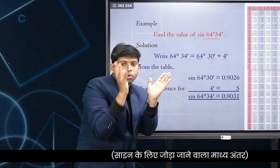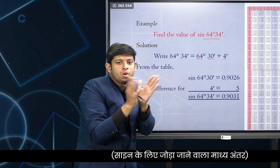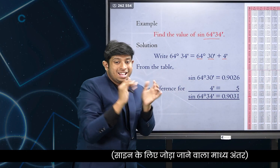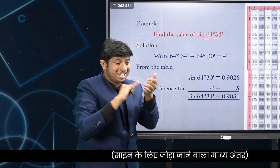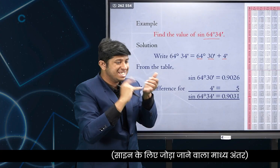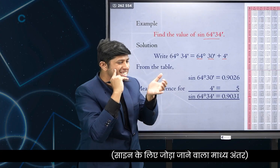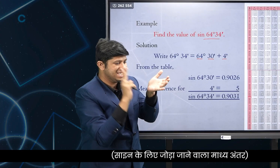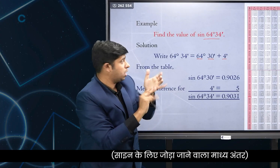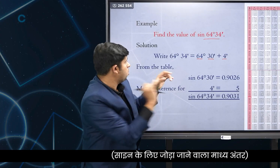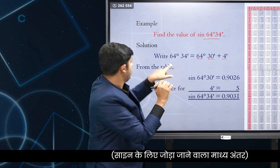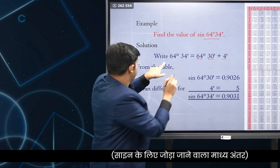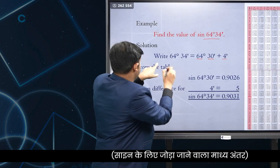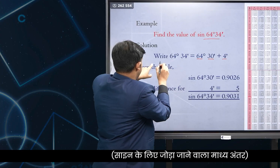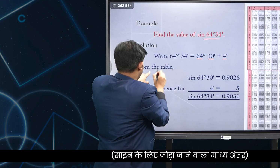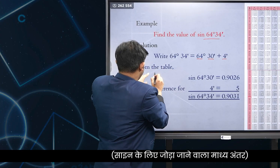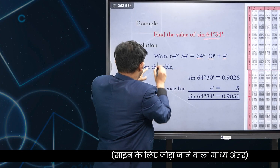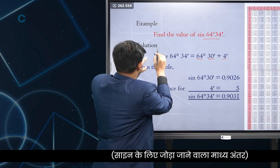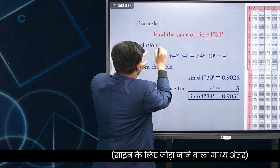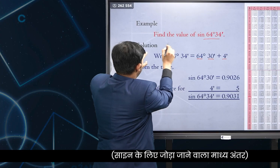साइन के लिए जोड़ा जाने वाला माध्य अंतर